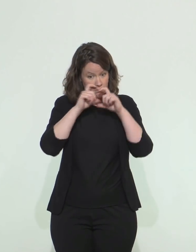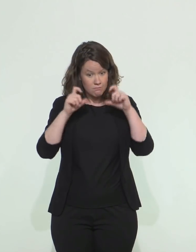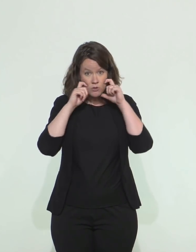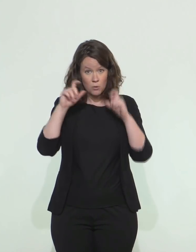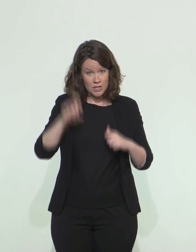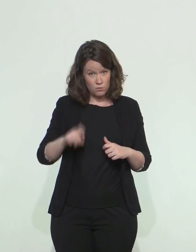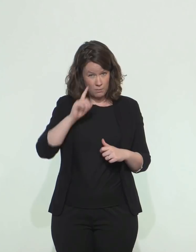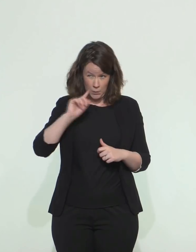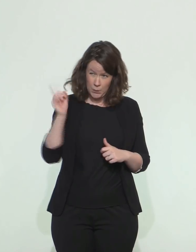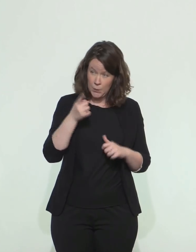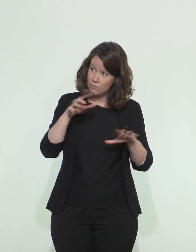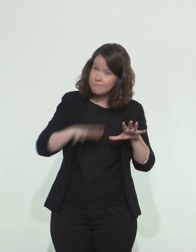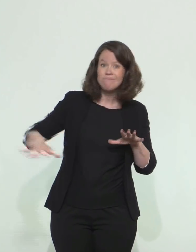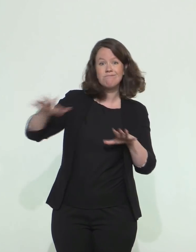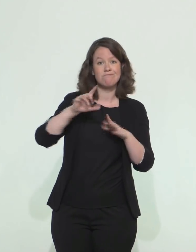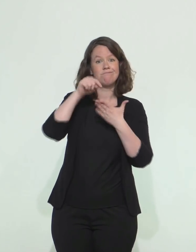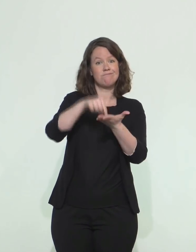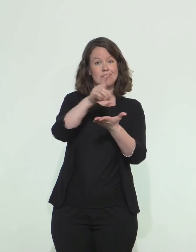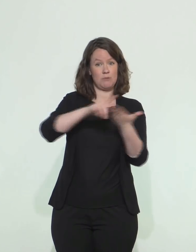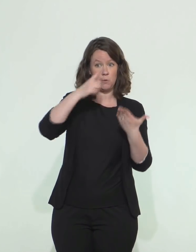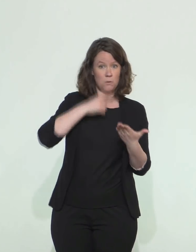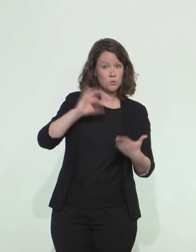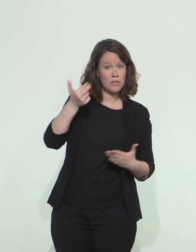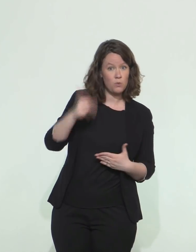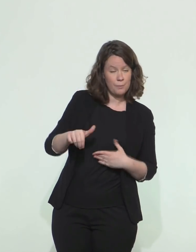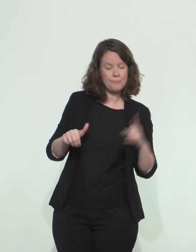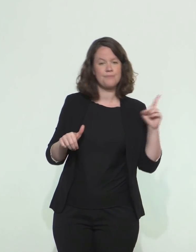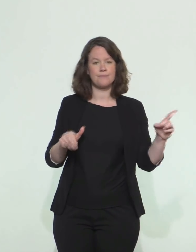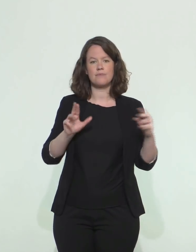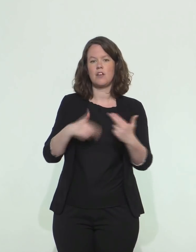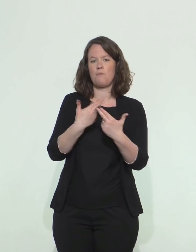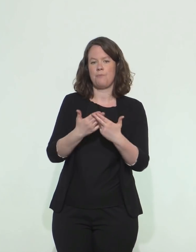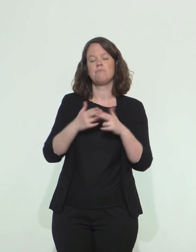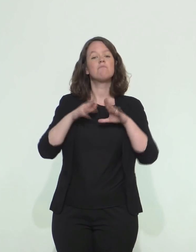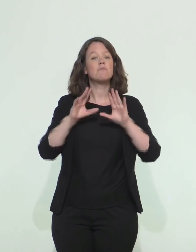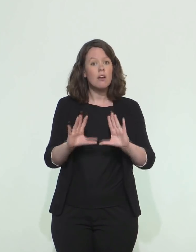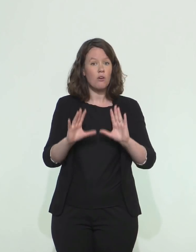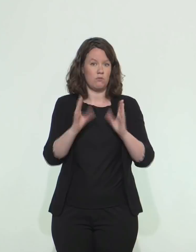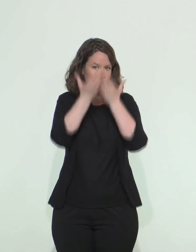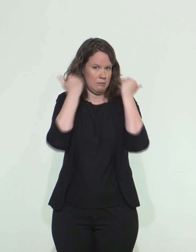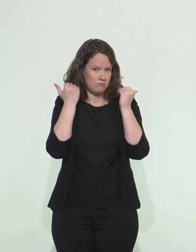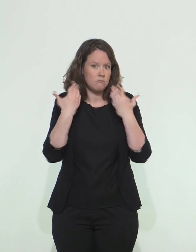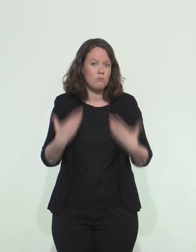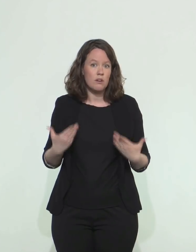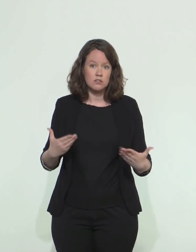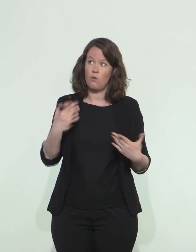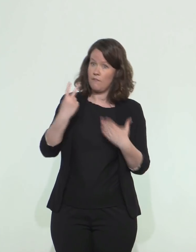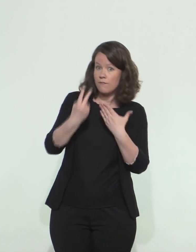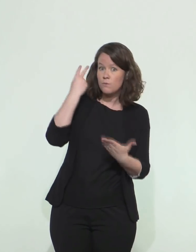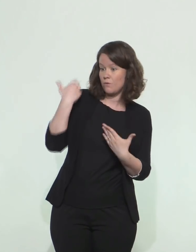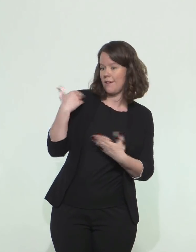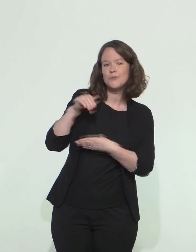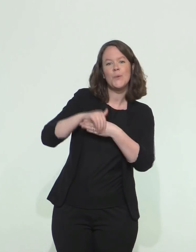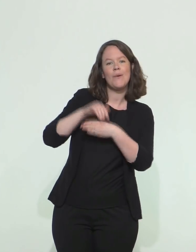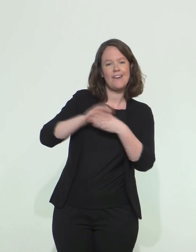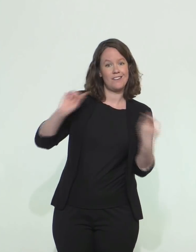ces départements rouges? Alors, nous n'en sommes pas là. Vous savez que pour l'instant, c'est une carte qui est indicative. Le Premier ministre a